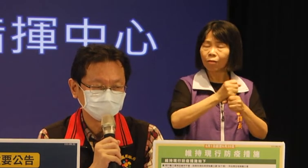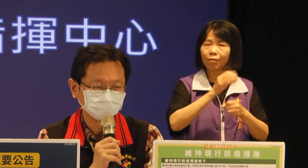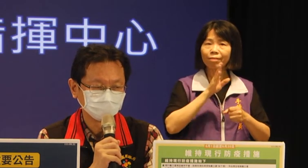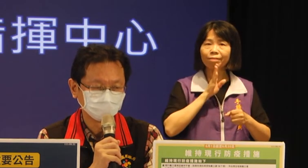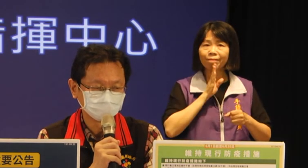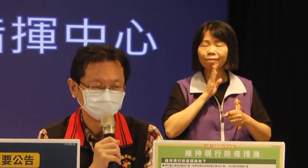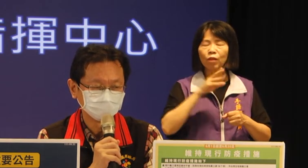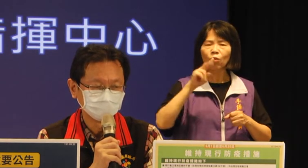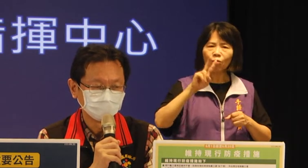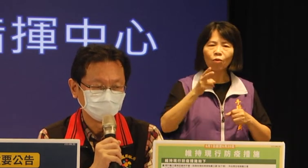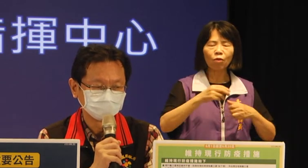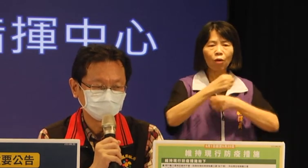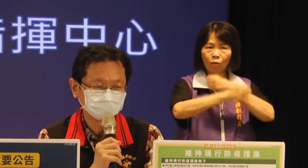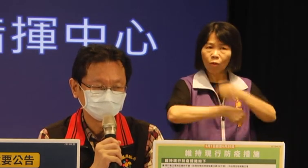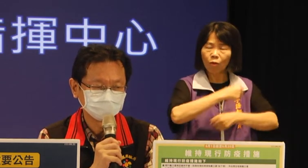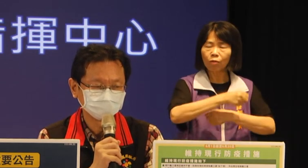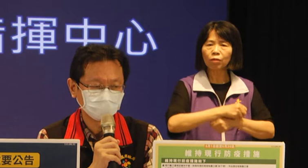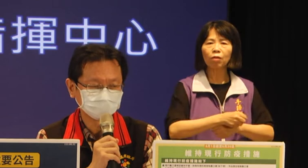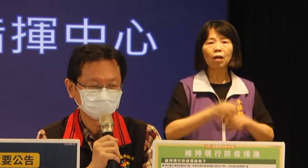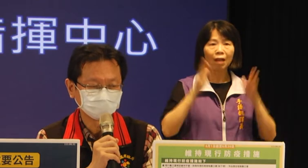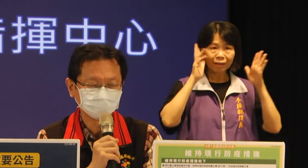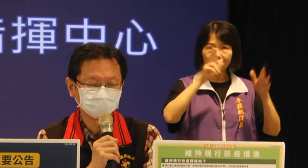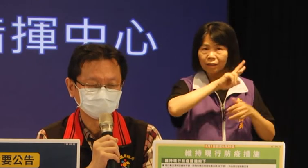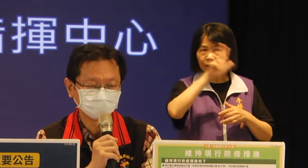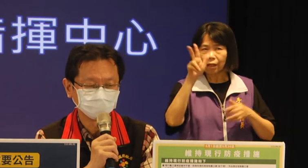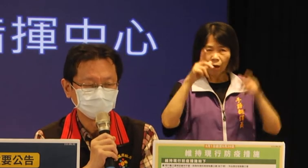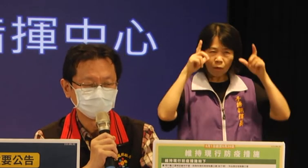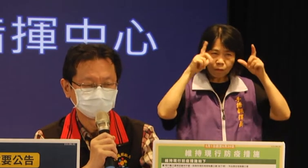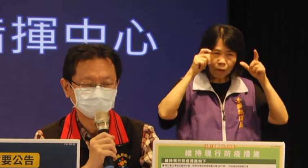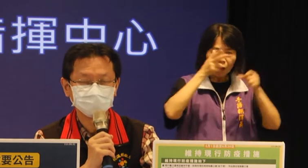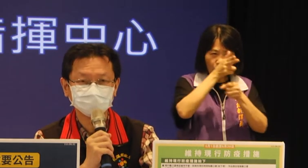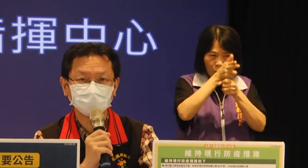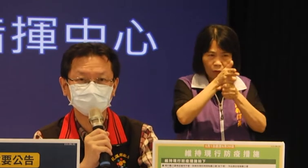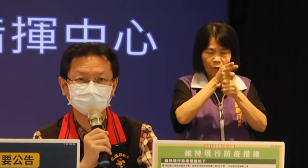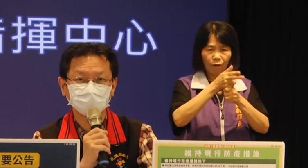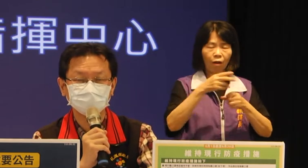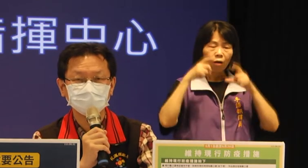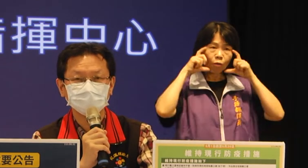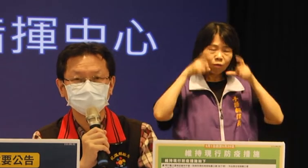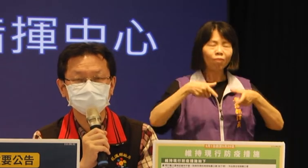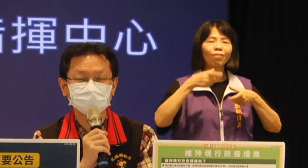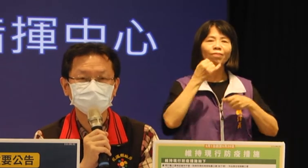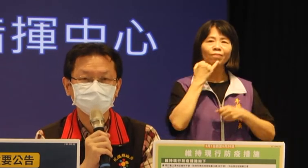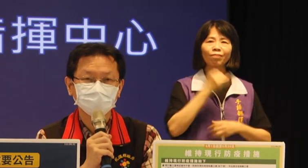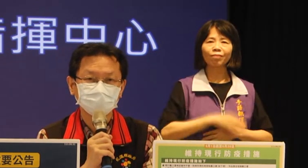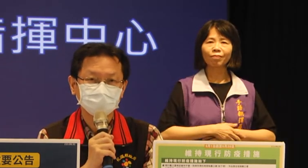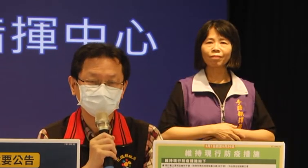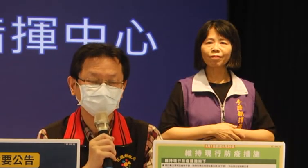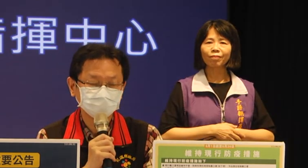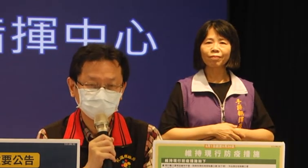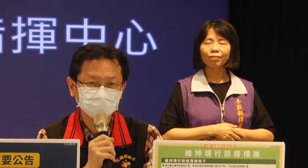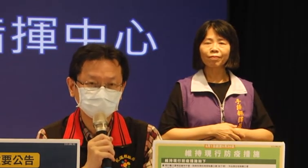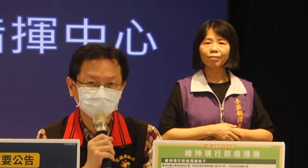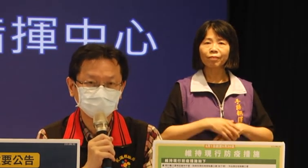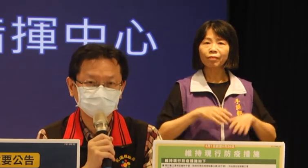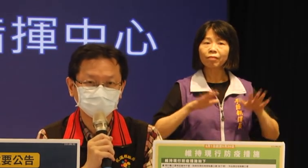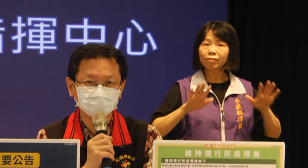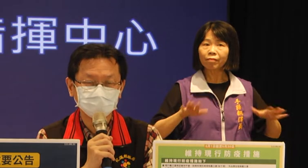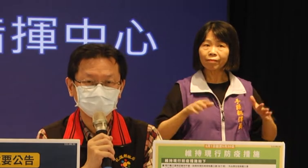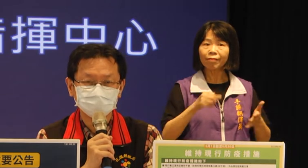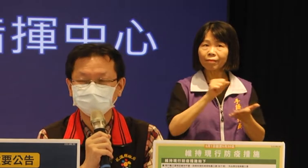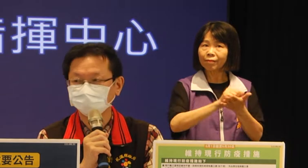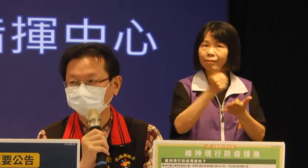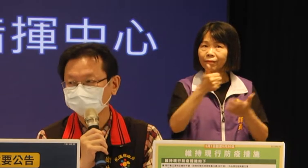或者是活动在正式拍摄或进行的时候是可以不用戴口罩。其实也就是我们现在记者会的